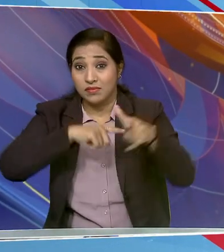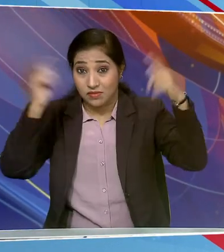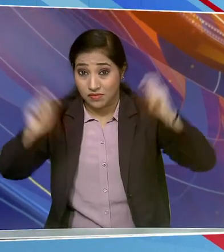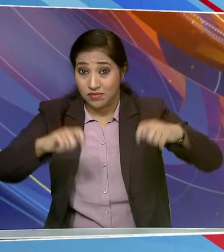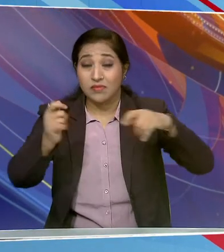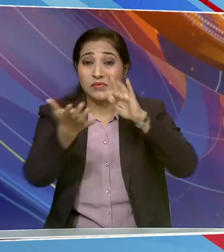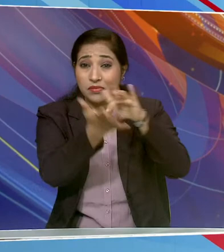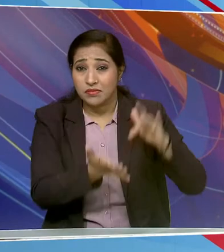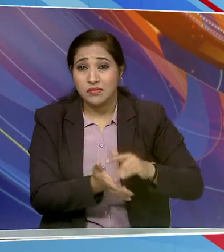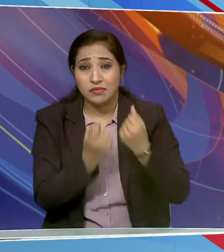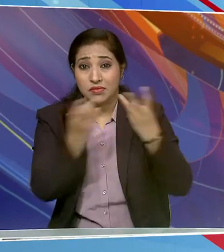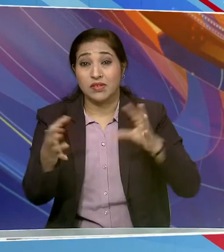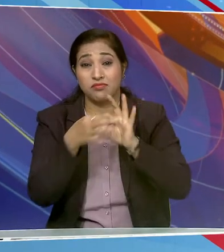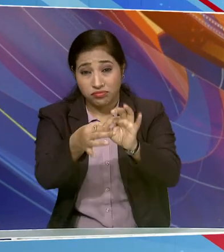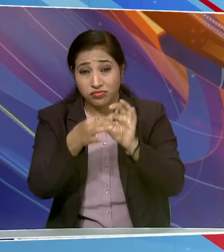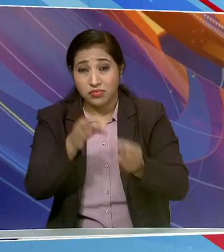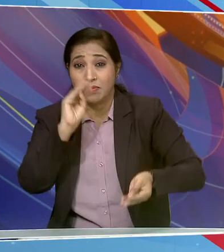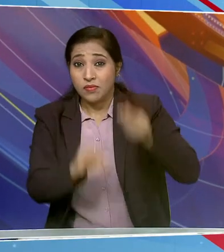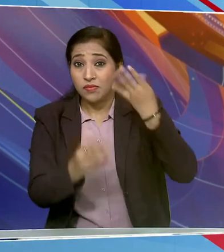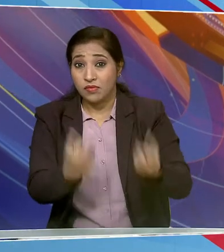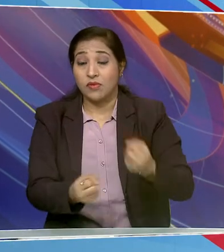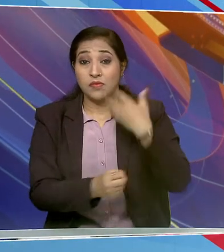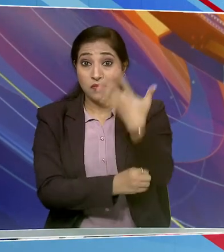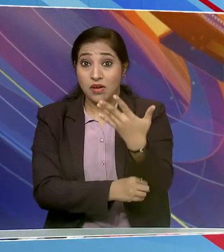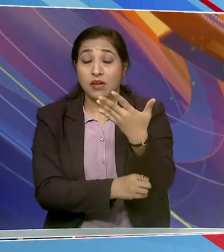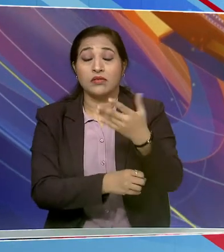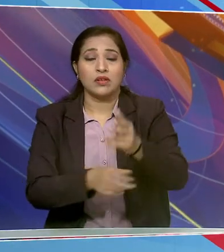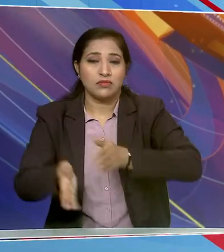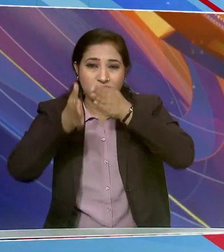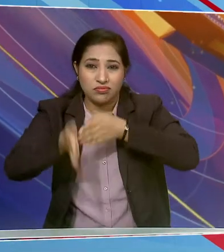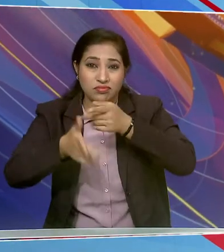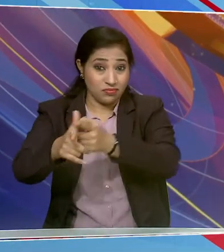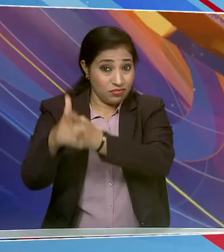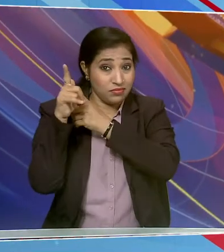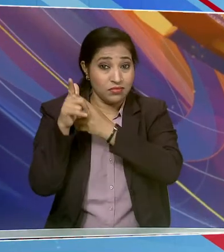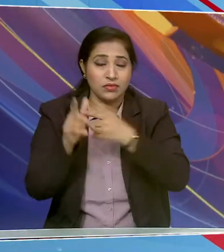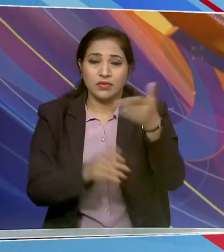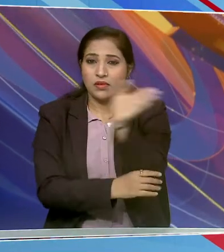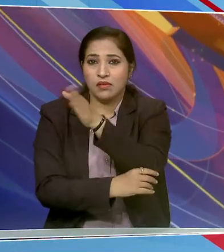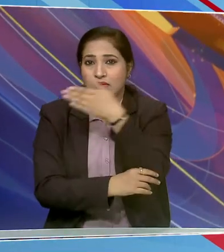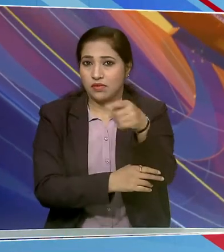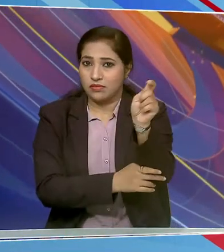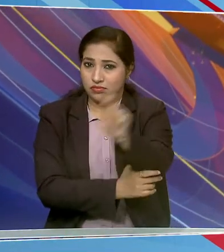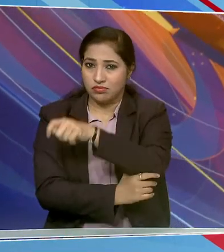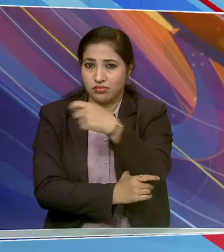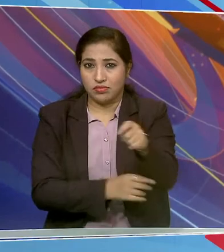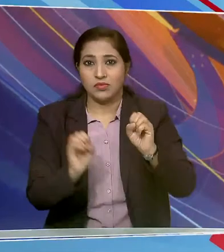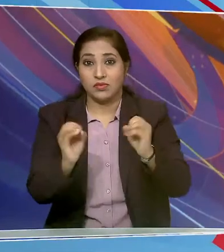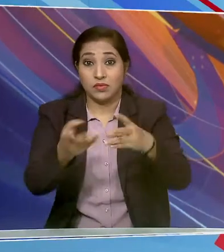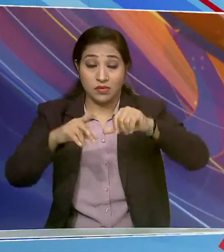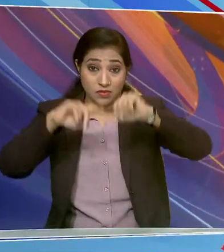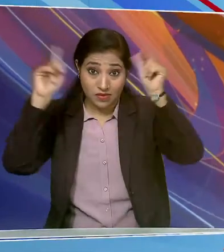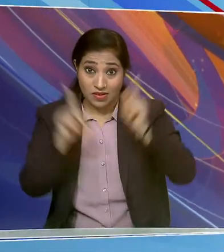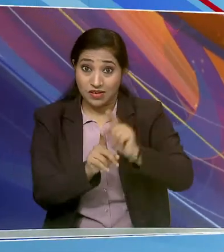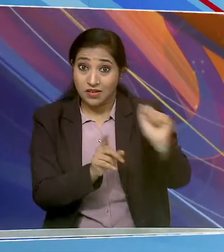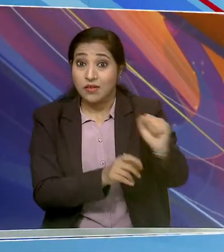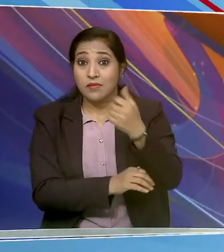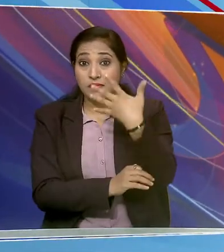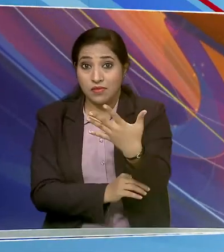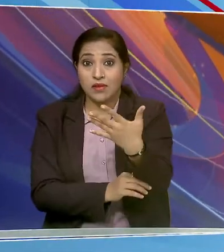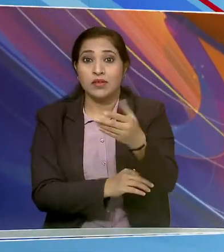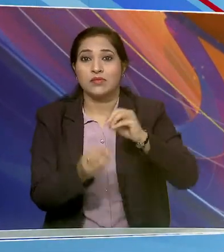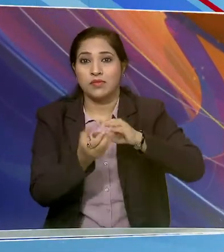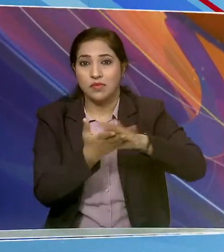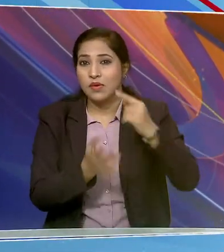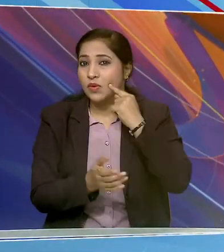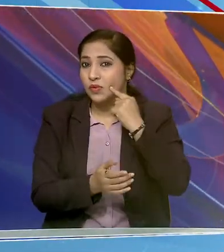में कनेक्टिविटी को बढ़ावा देने के लिए आज 5 नई वंदे भारत ट्रेनों को हरी झंडी दिखाई। 5 वंदे भारत रेलगाड़ियों में